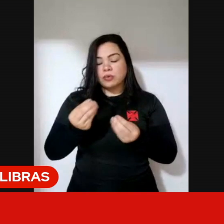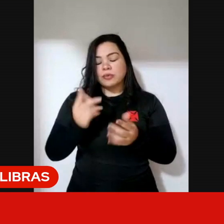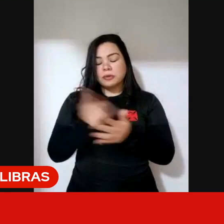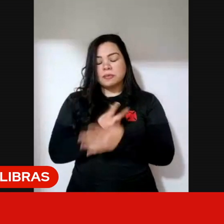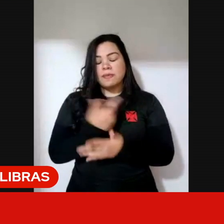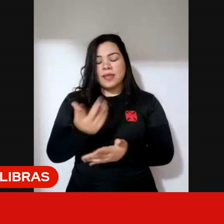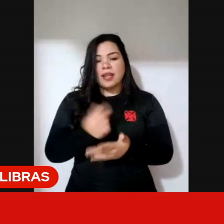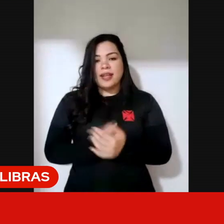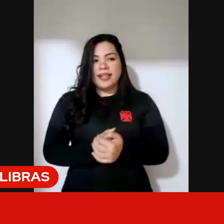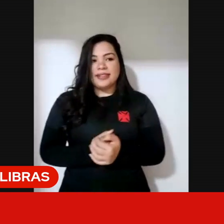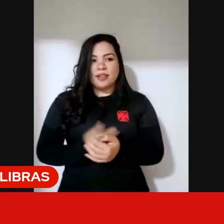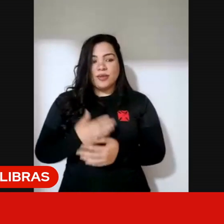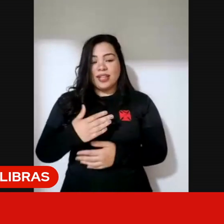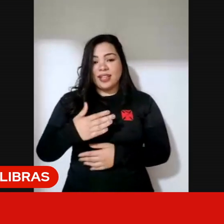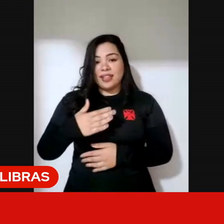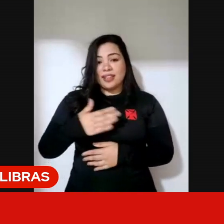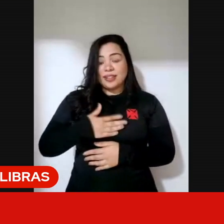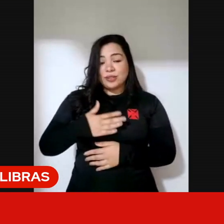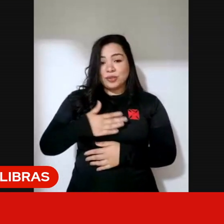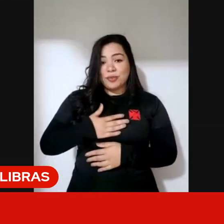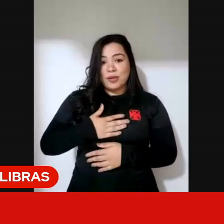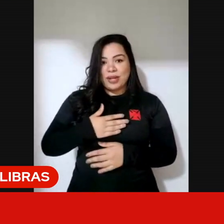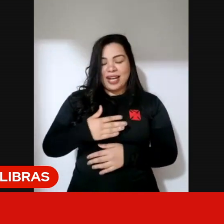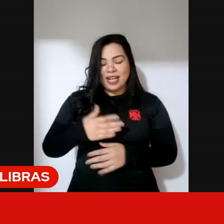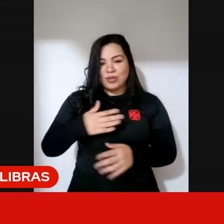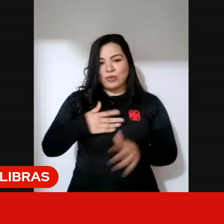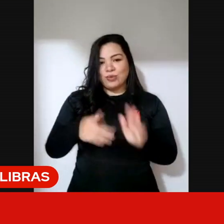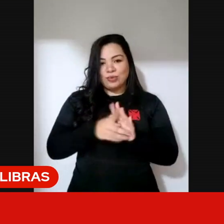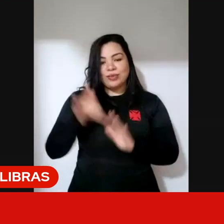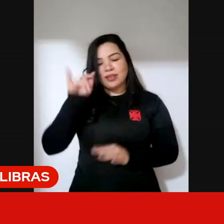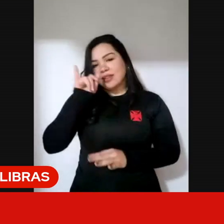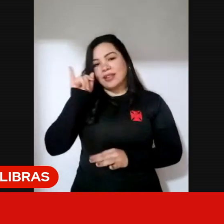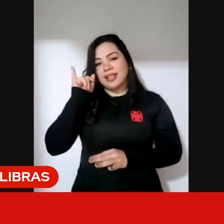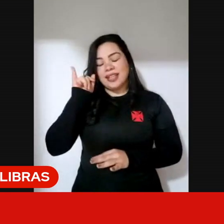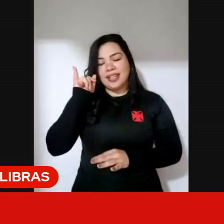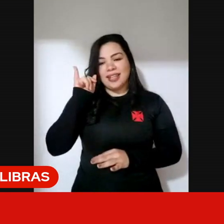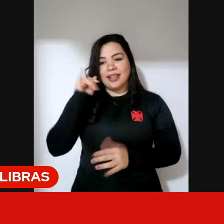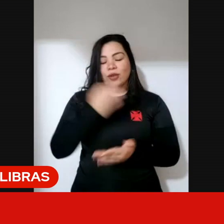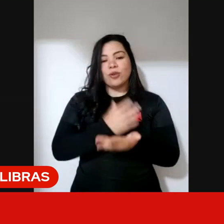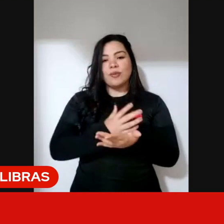isso? Então, no meu caso,